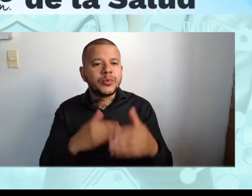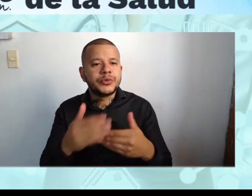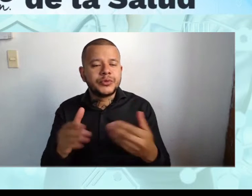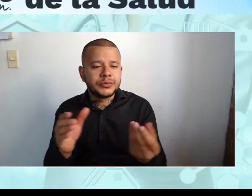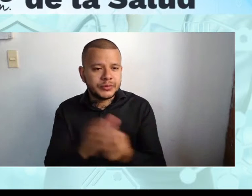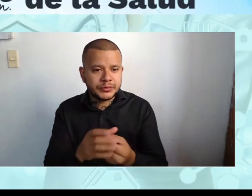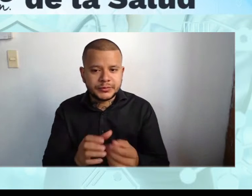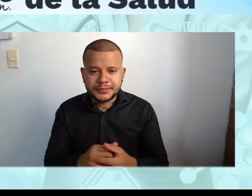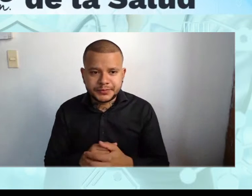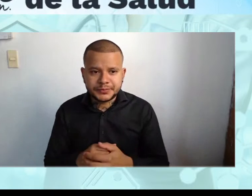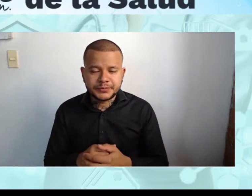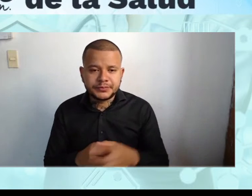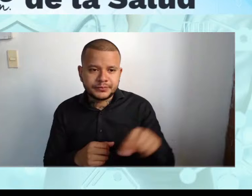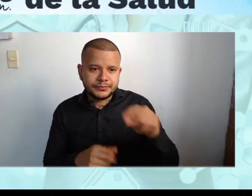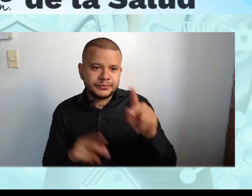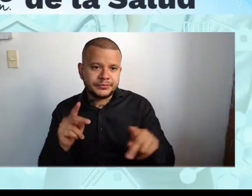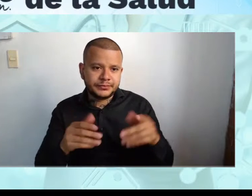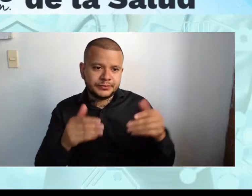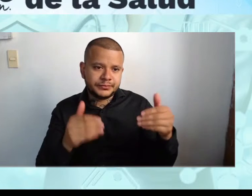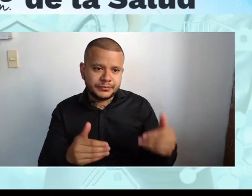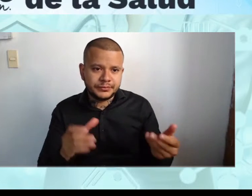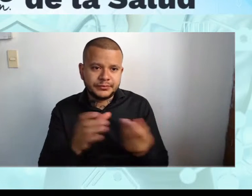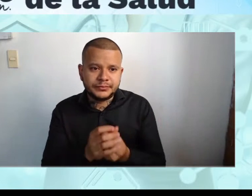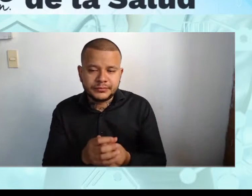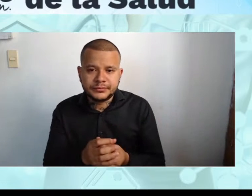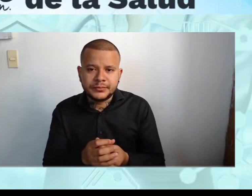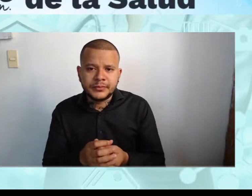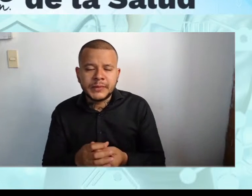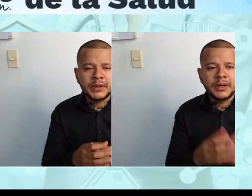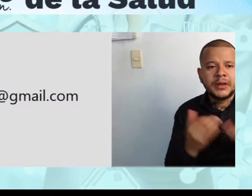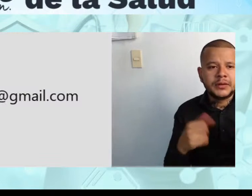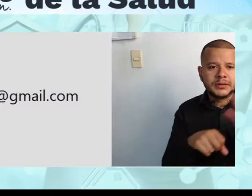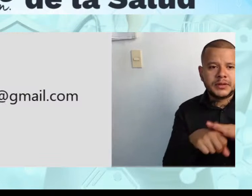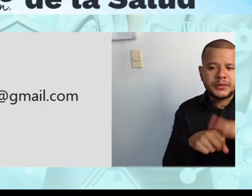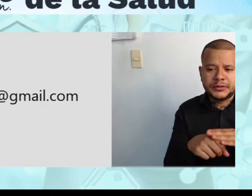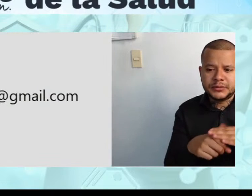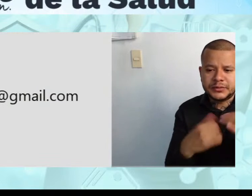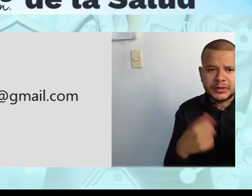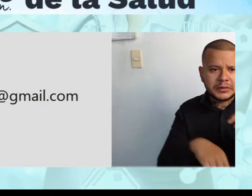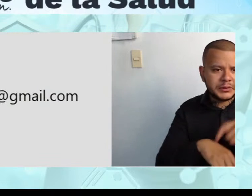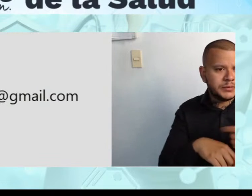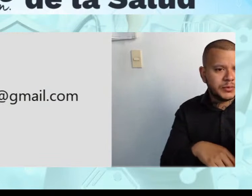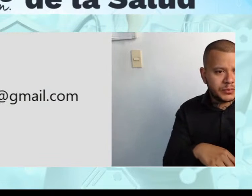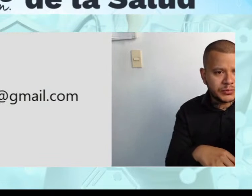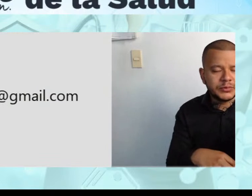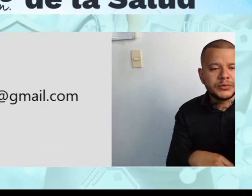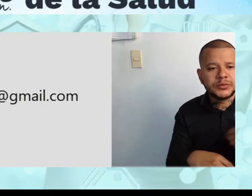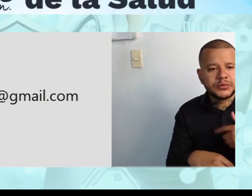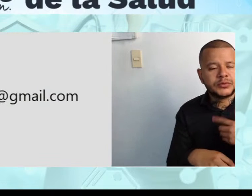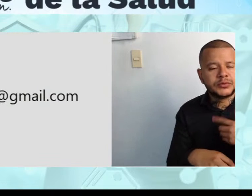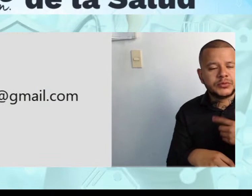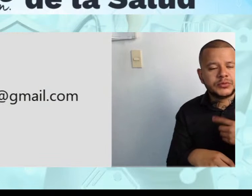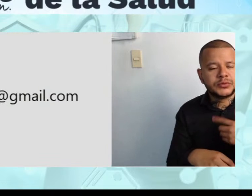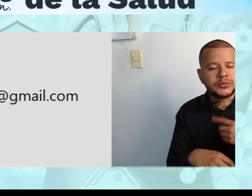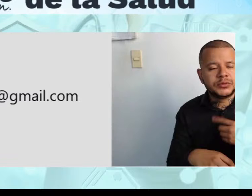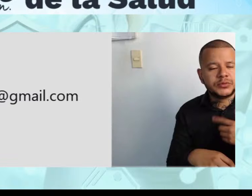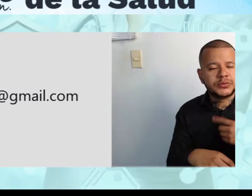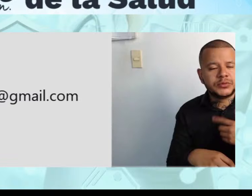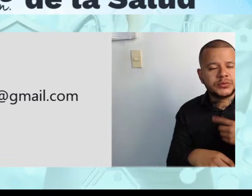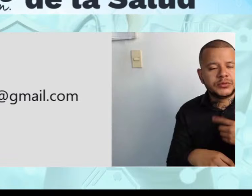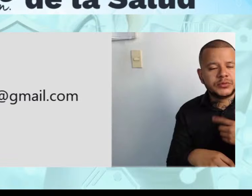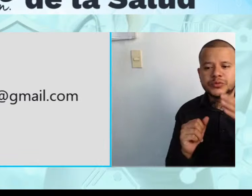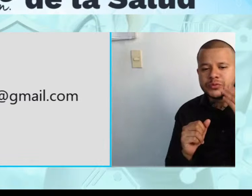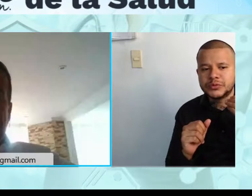inclusión de las personas con discapacidad. Te invito para que nos acompañes en todo este ratico que queda. Vamos a escuchar las experiencias que